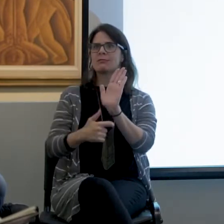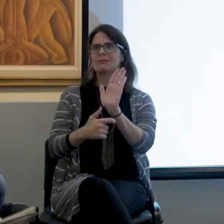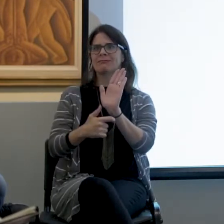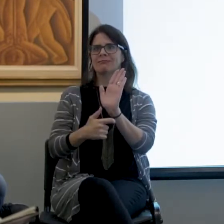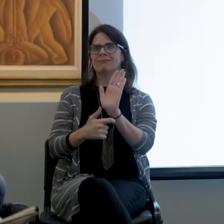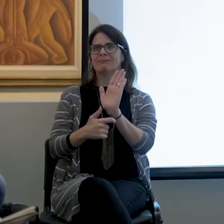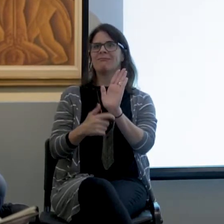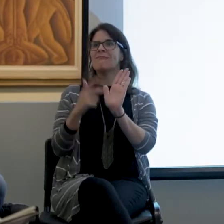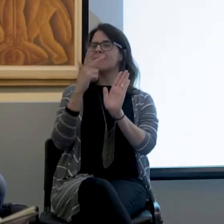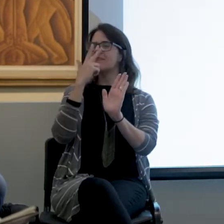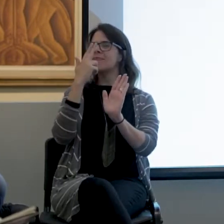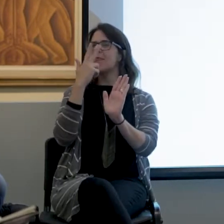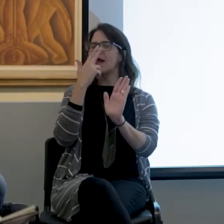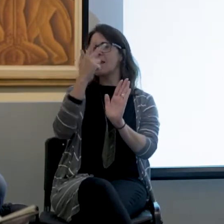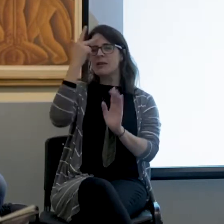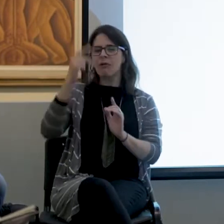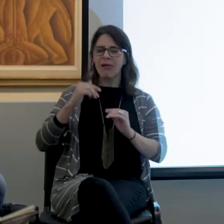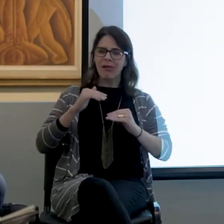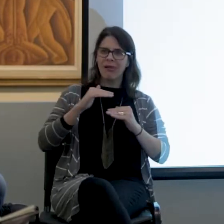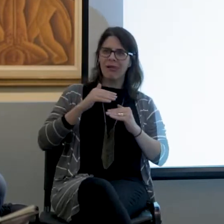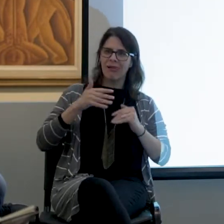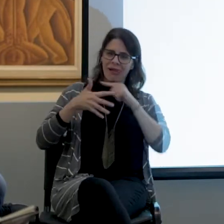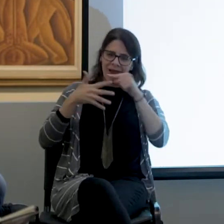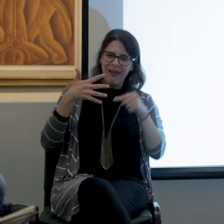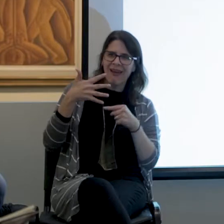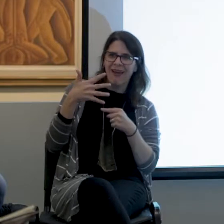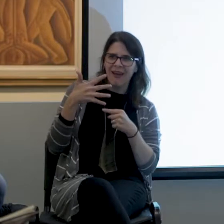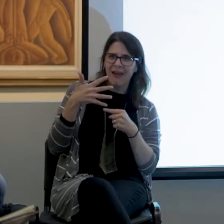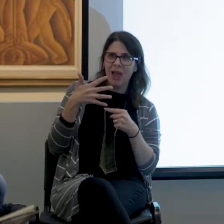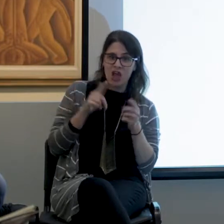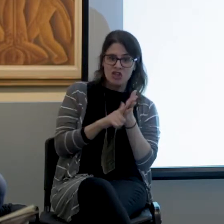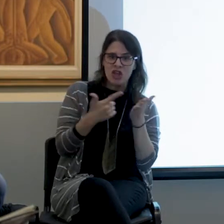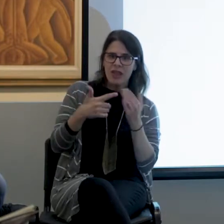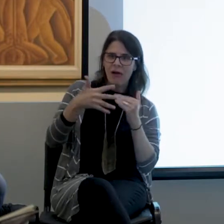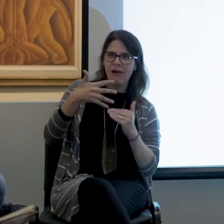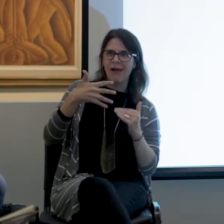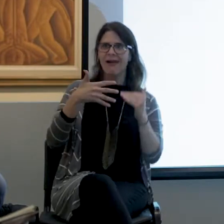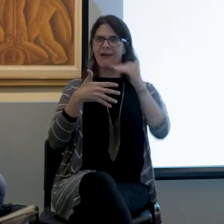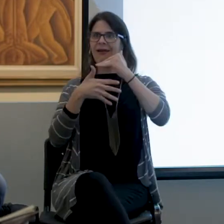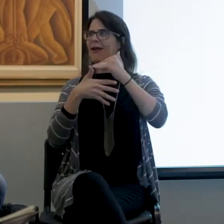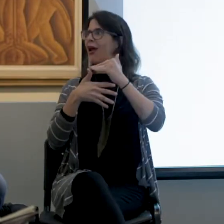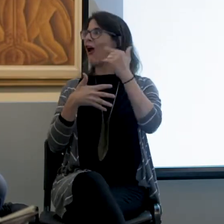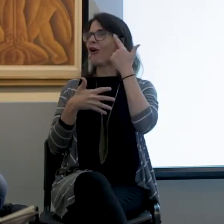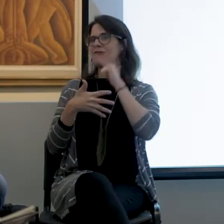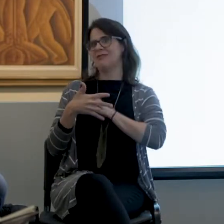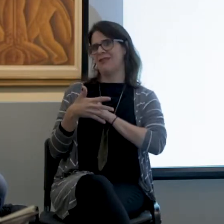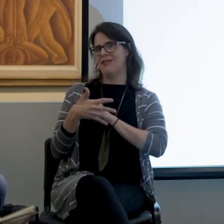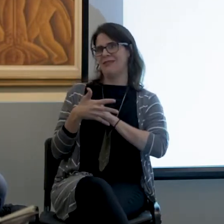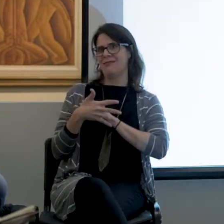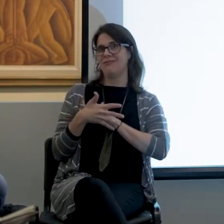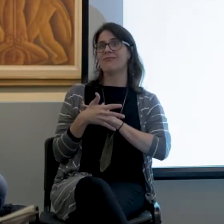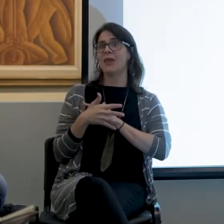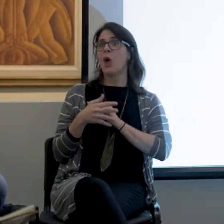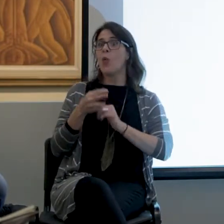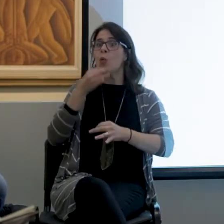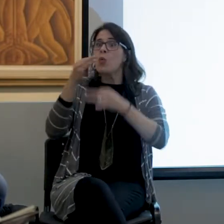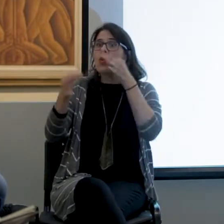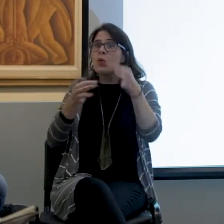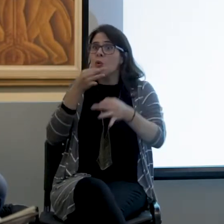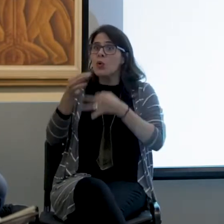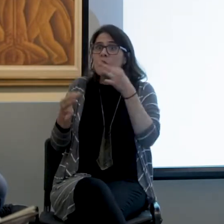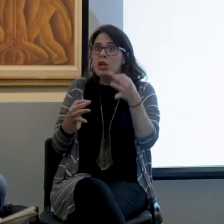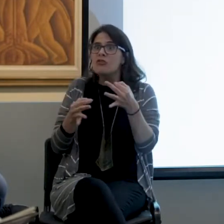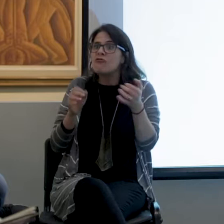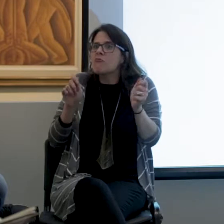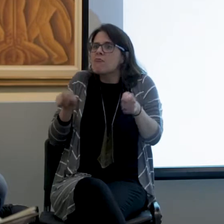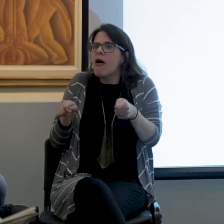para que o crítico organizasse ou desorganizasse, dependendo dos seus interesses, né, o tal do mundo da